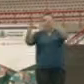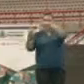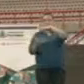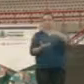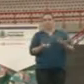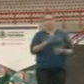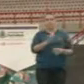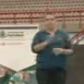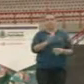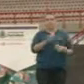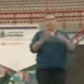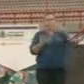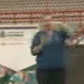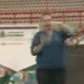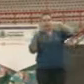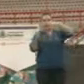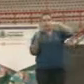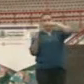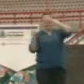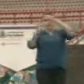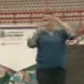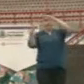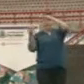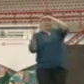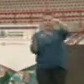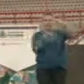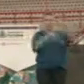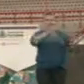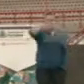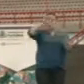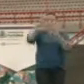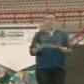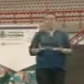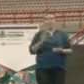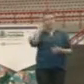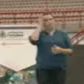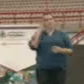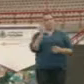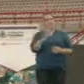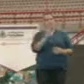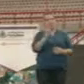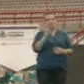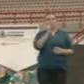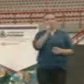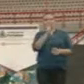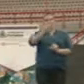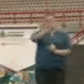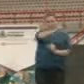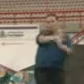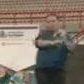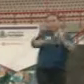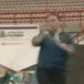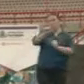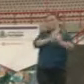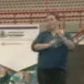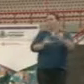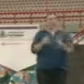Terra, a Terra que girava. Tiveram que negar essas ideias, tá? Você vai ter